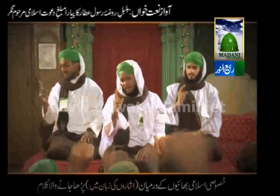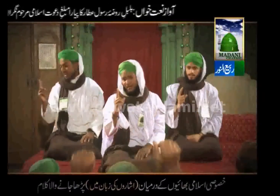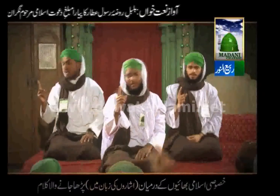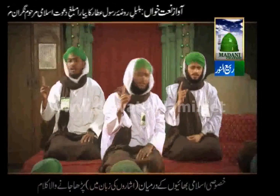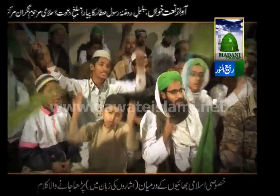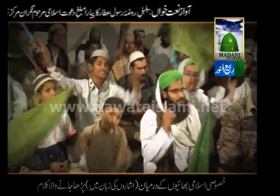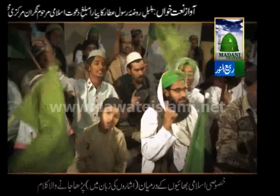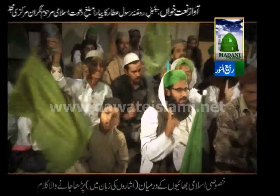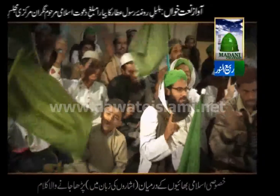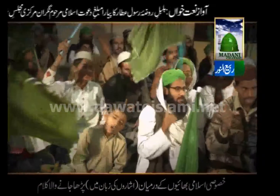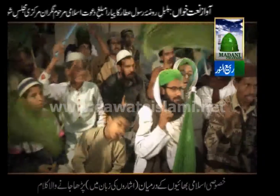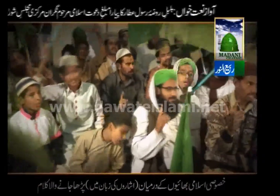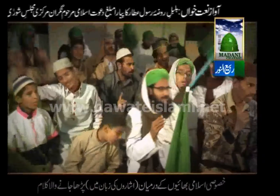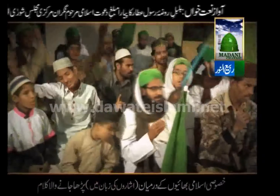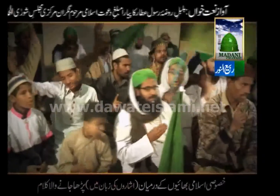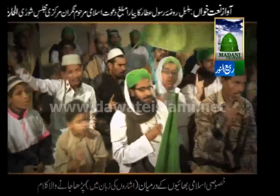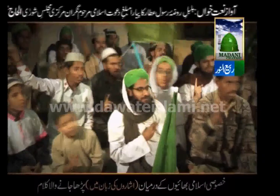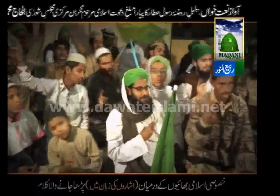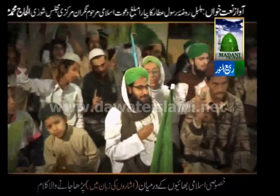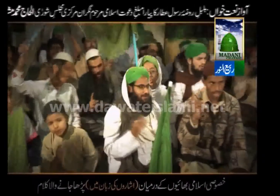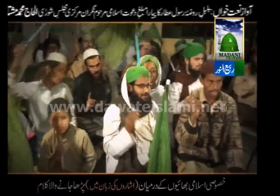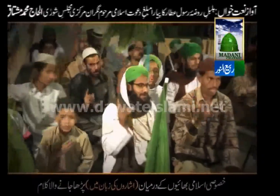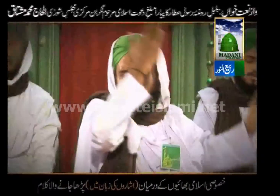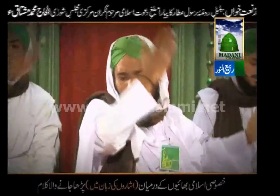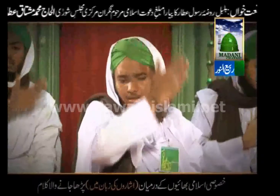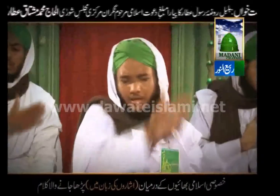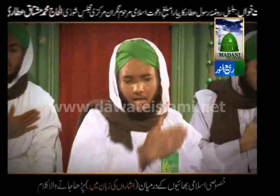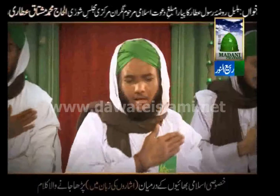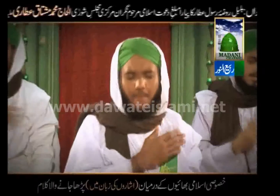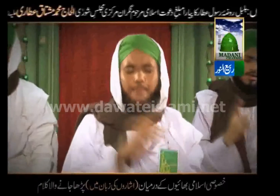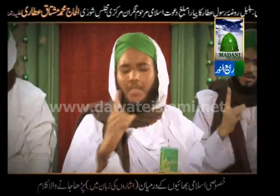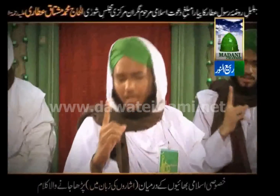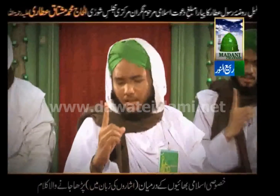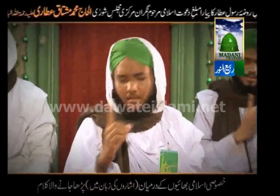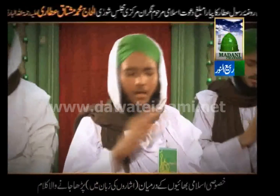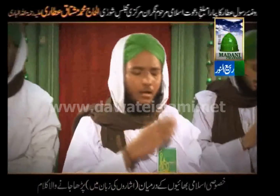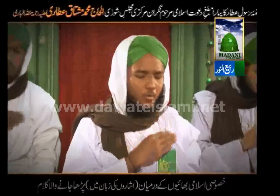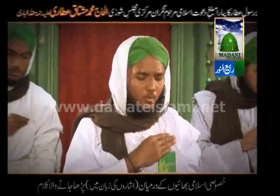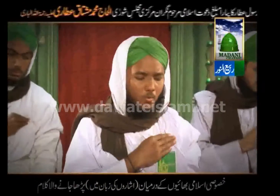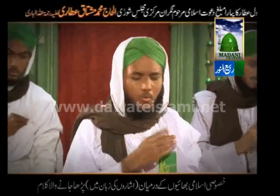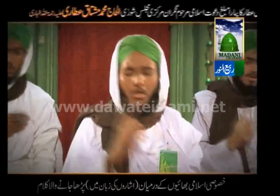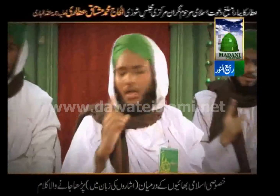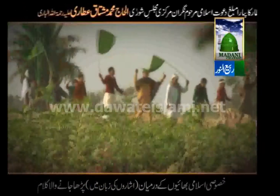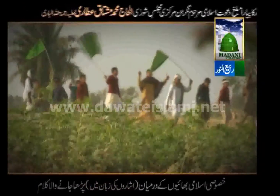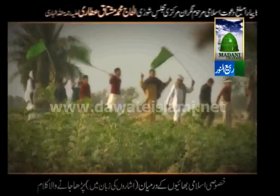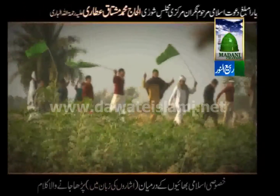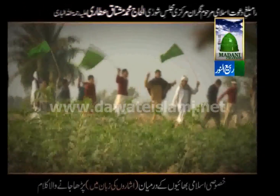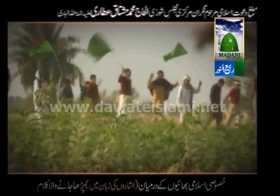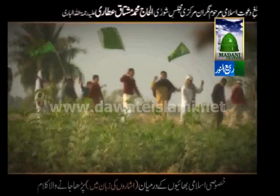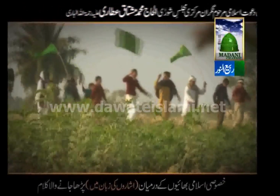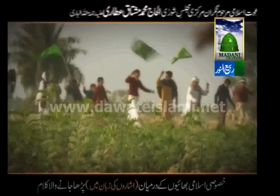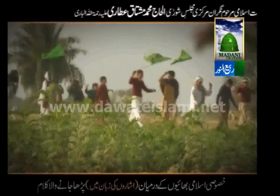اللہ اللہ اللہ لا الہ الا ہو اللہ